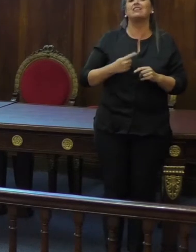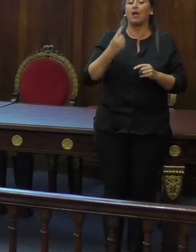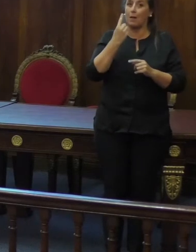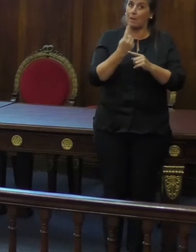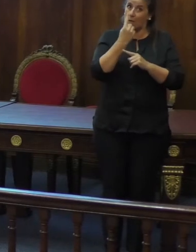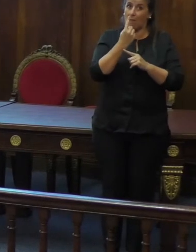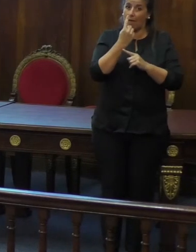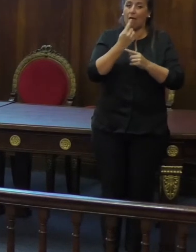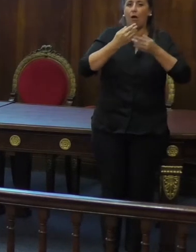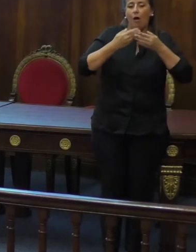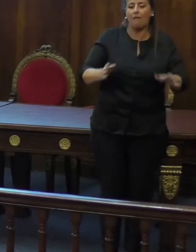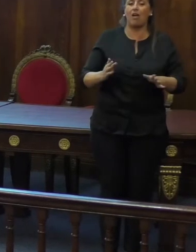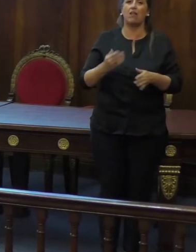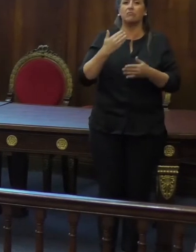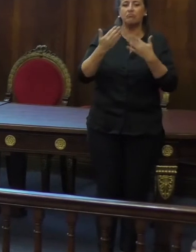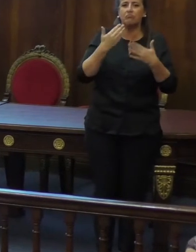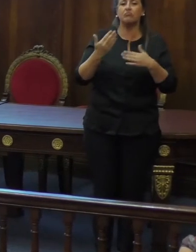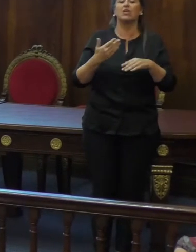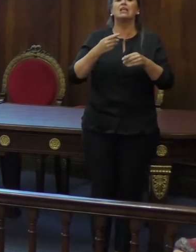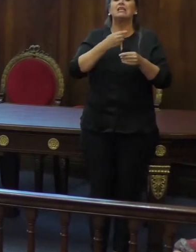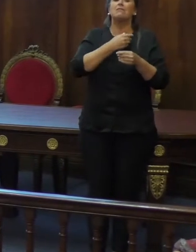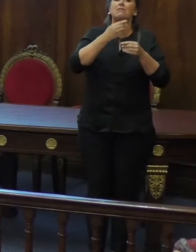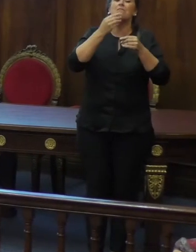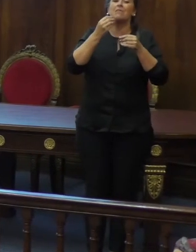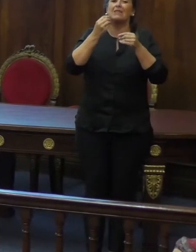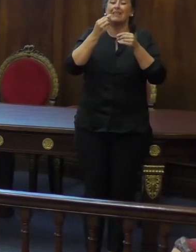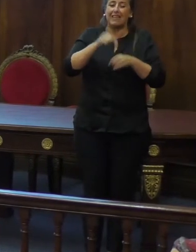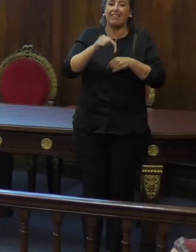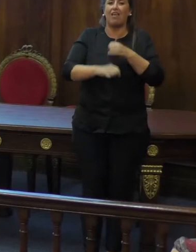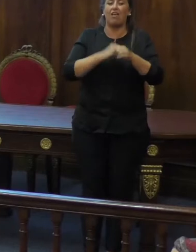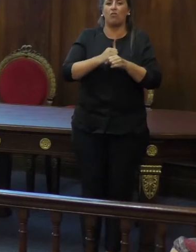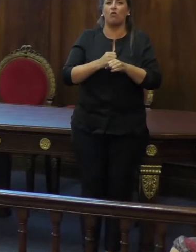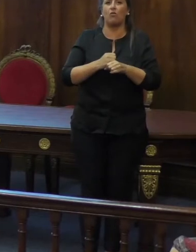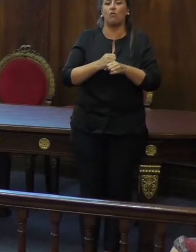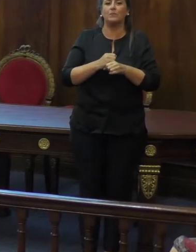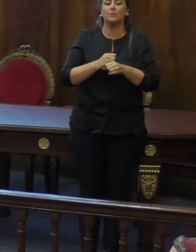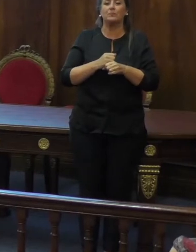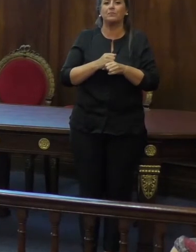dar inicio a este año de conmemoración.